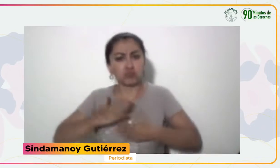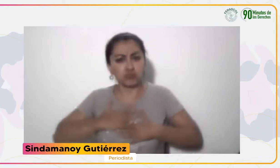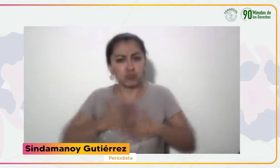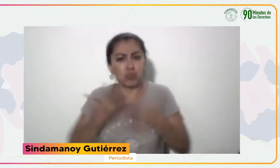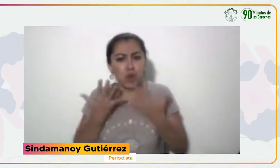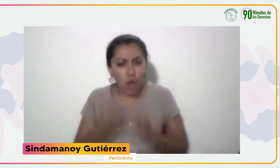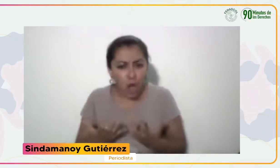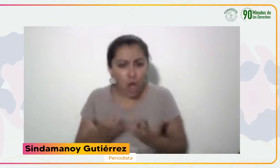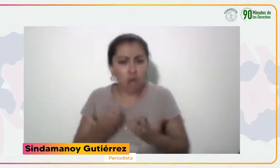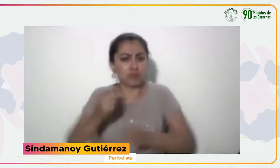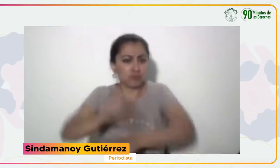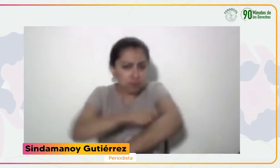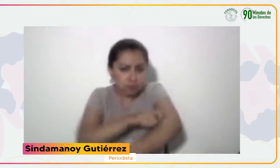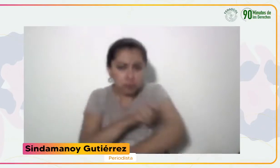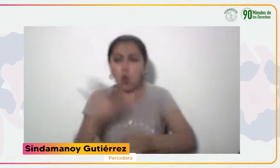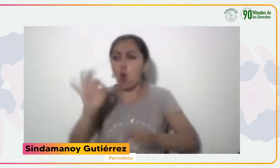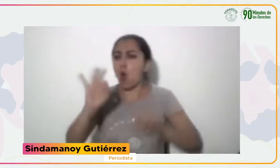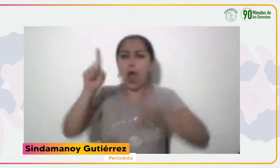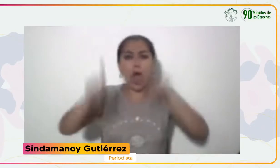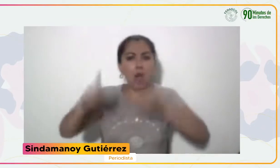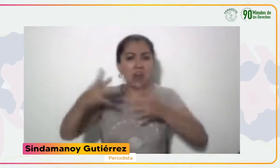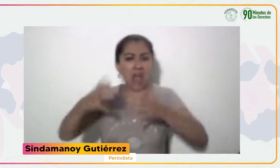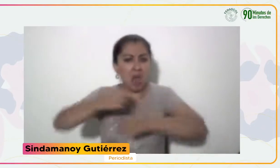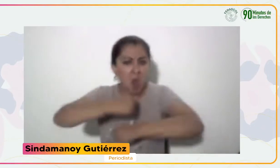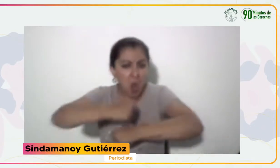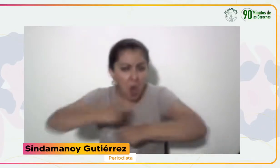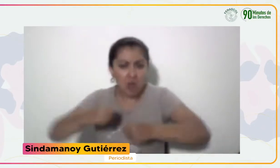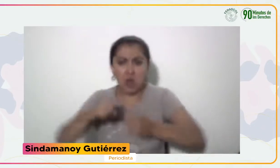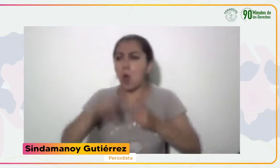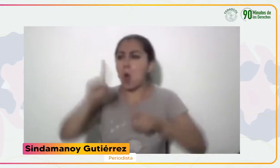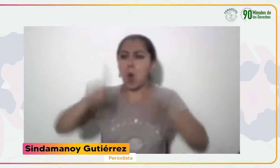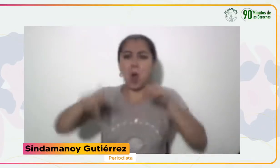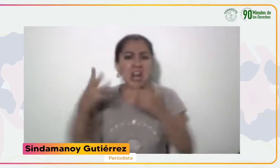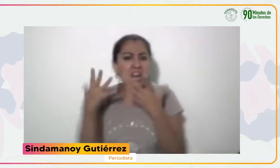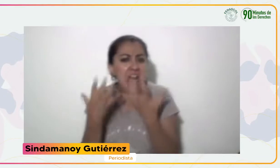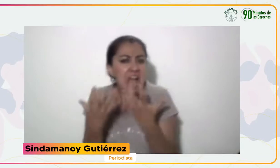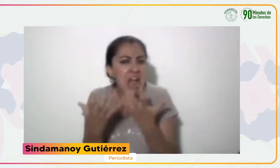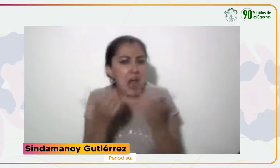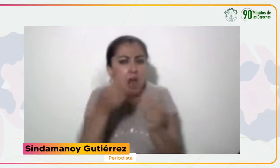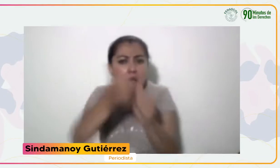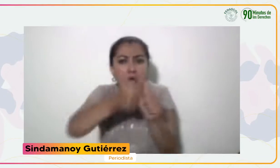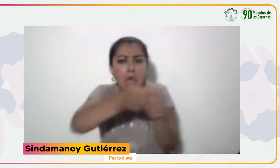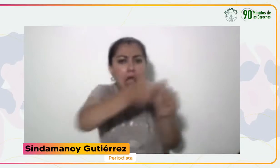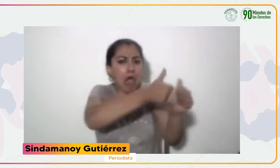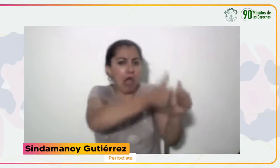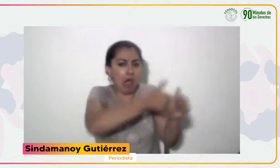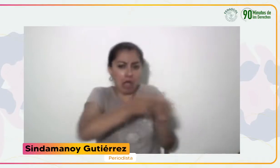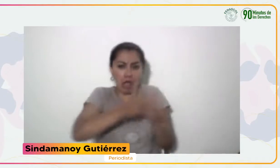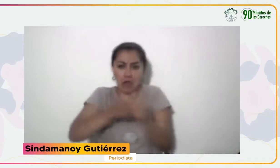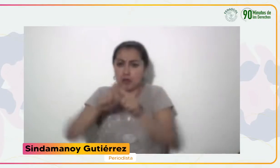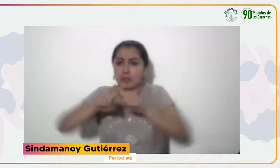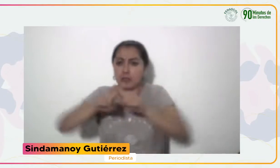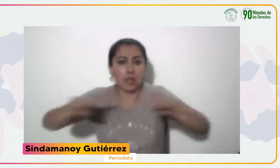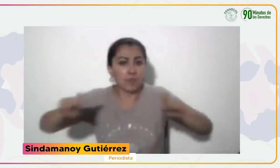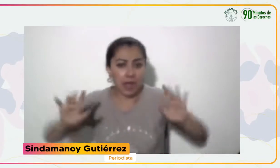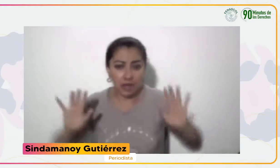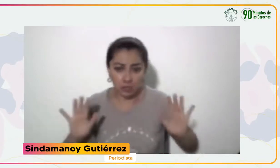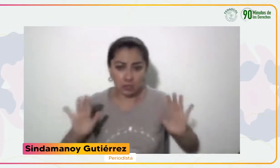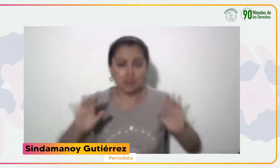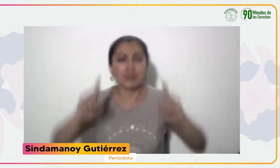una forma de ser, una manera también de representarme, de dibujar en mi cuerpo, y cada una tiene unos intereses